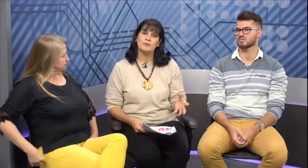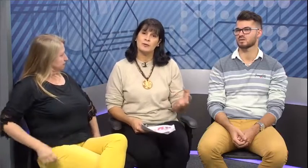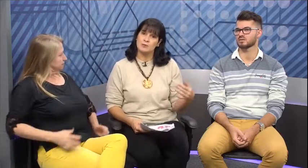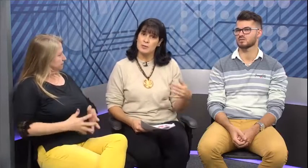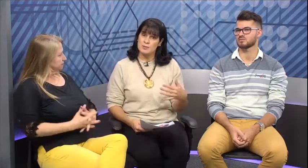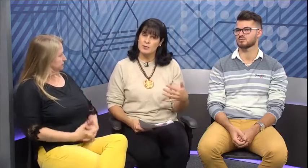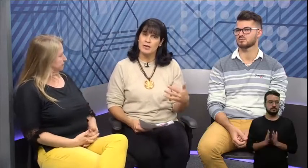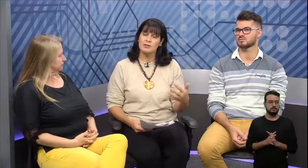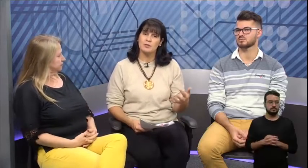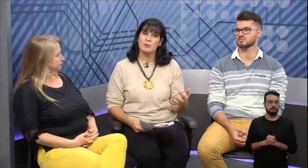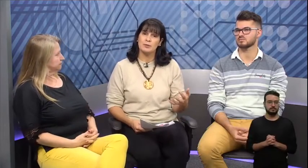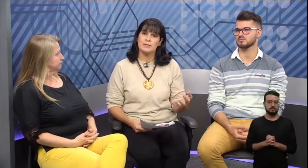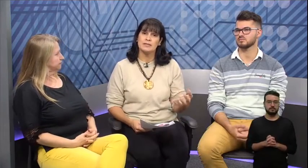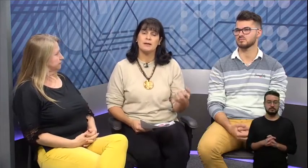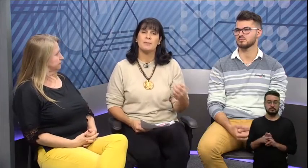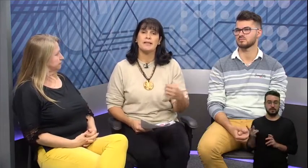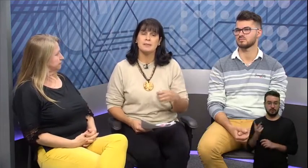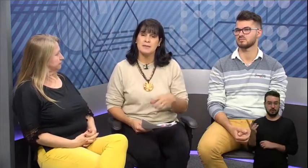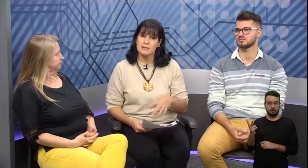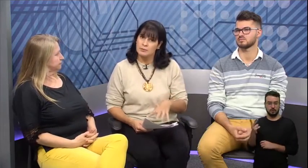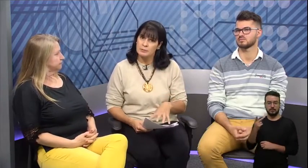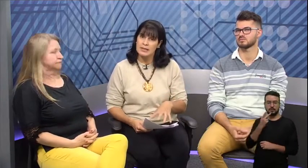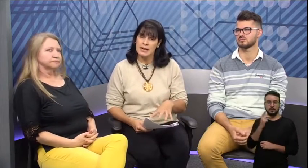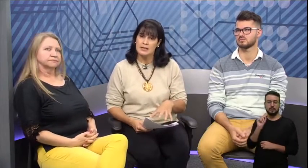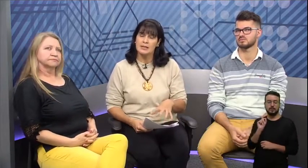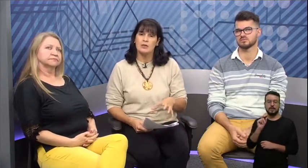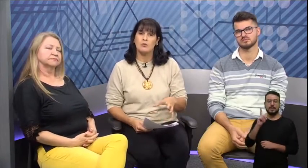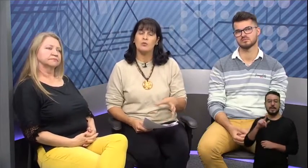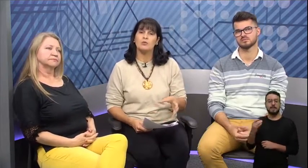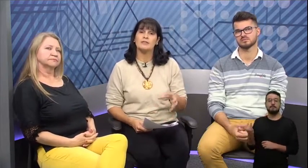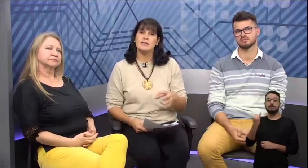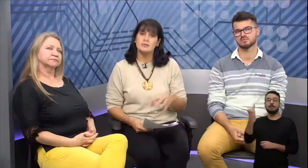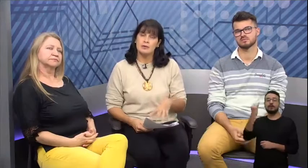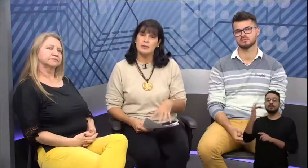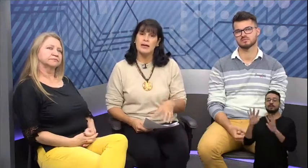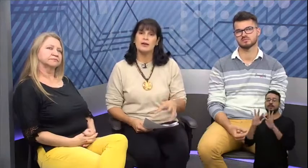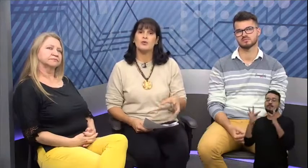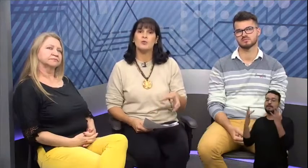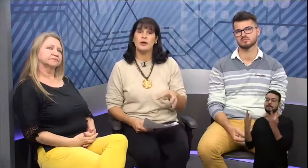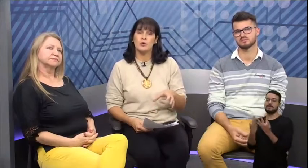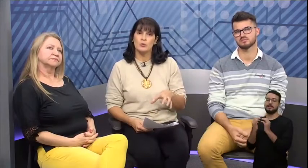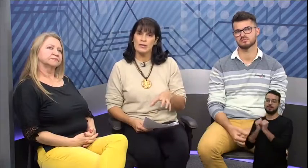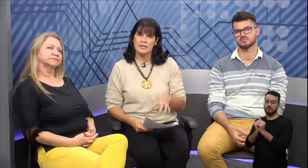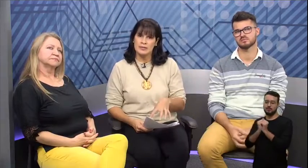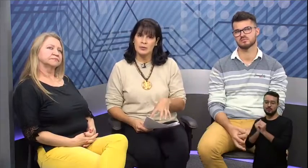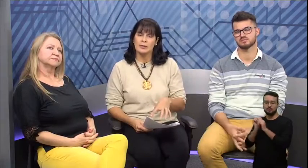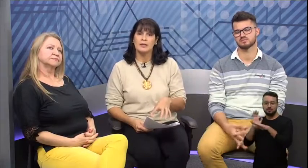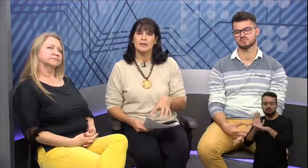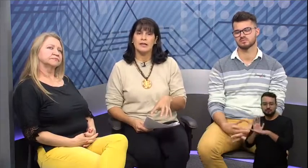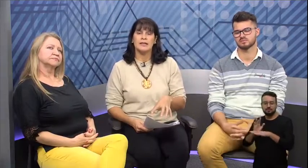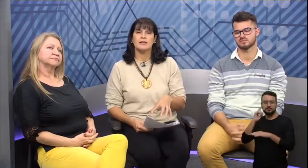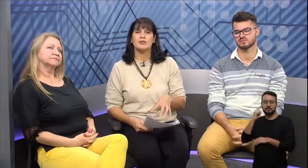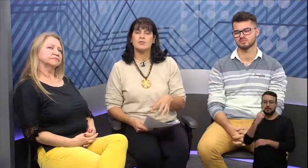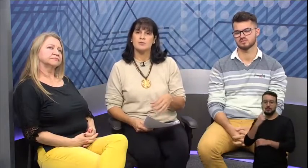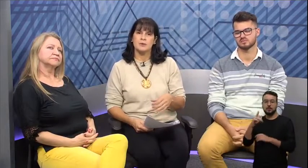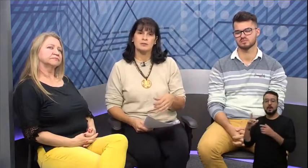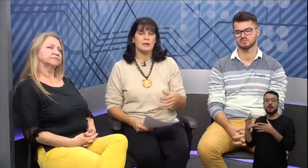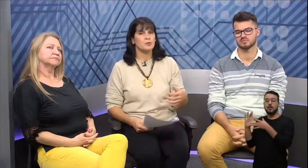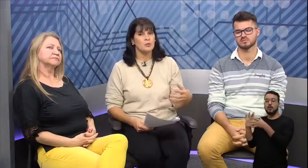Os dois missionários sobre a importância da participação familiar, o contexto familiar, como é a comunicação. Né? Então, nós vamos perguntar para o